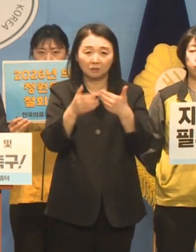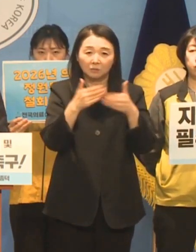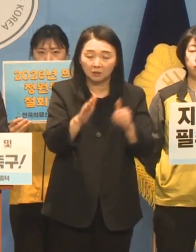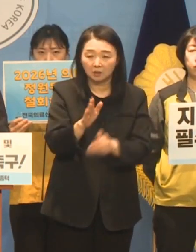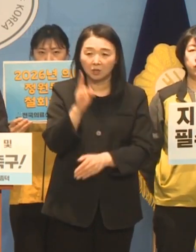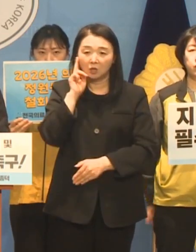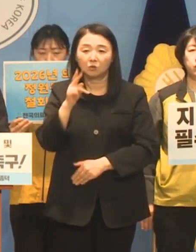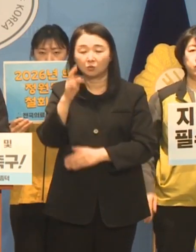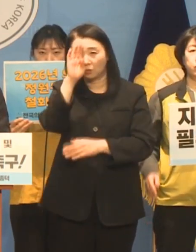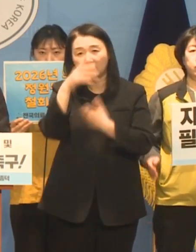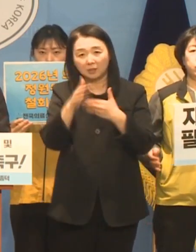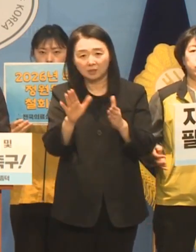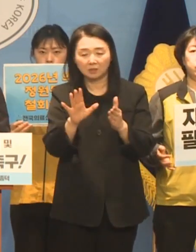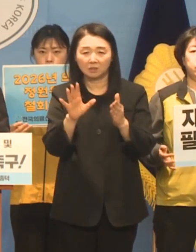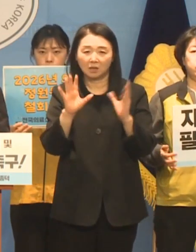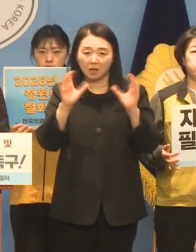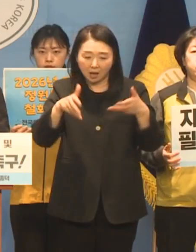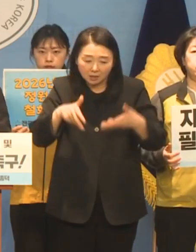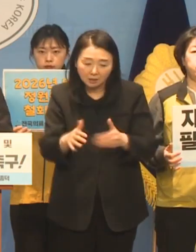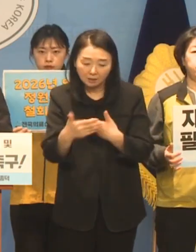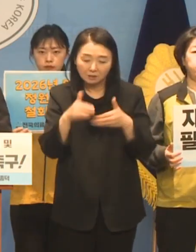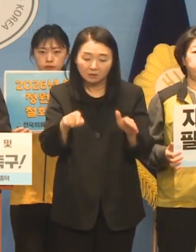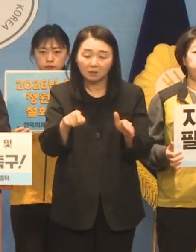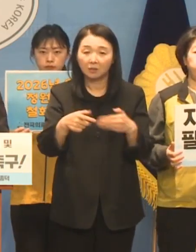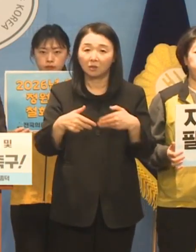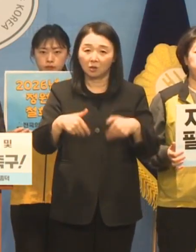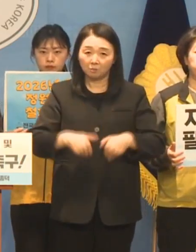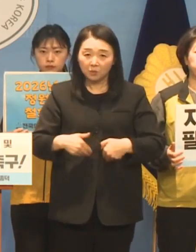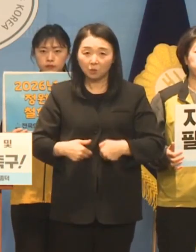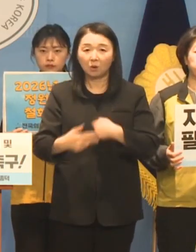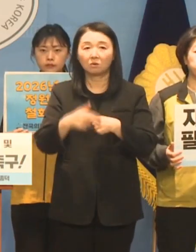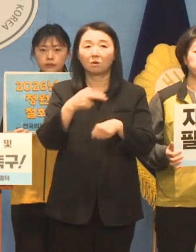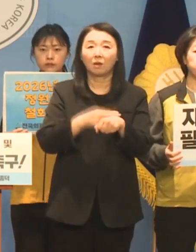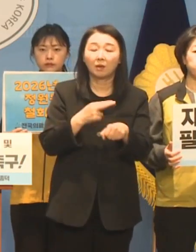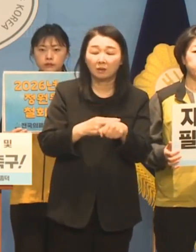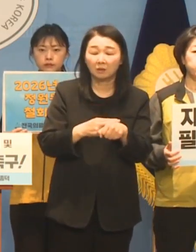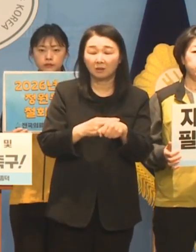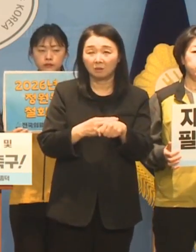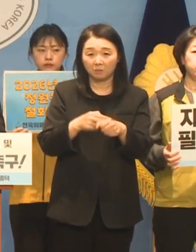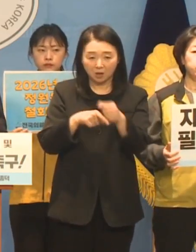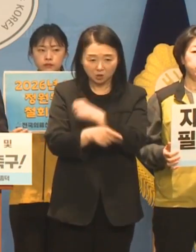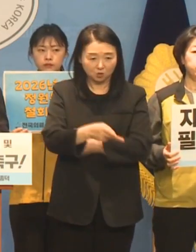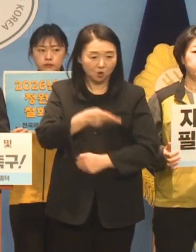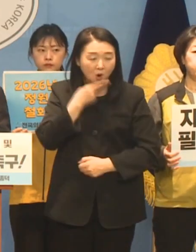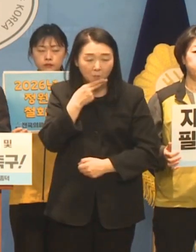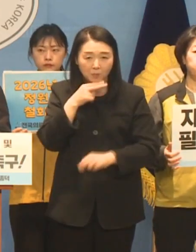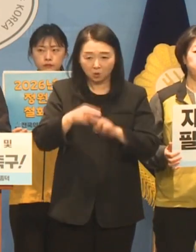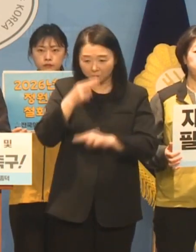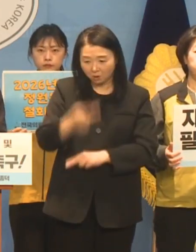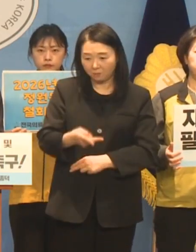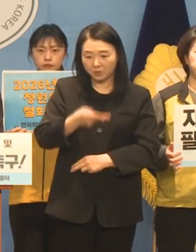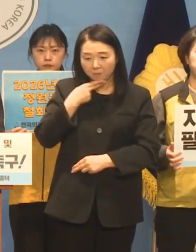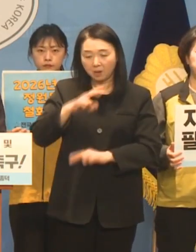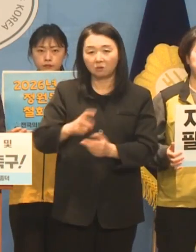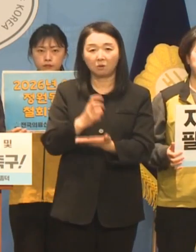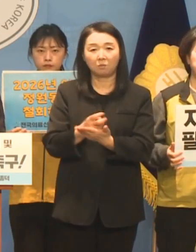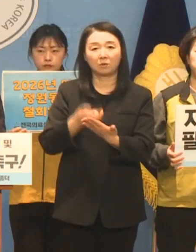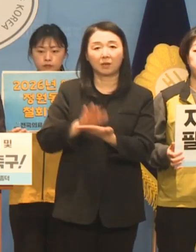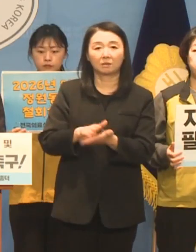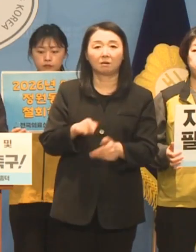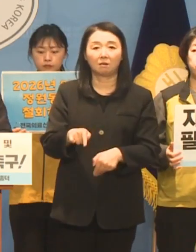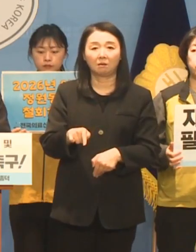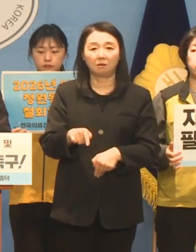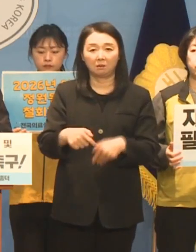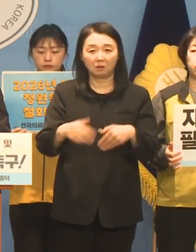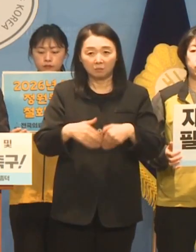중환자실, 분만실 등과 같은 필수 유지 의료행위는 정당한 사유가 없으면 공백이 발생하지 않도록 하는 의료법 개정안 필수